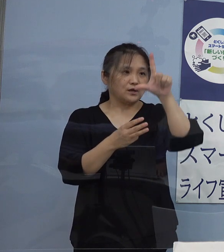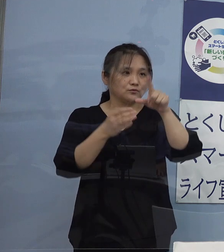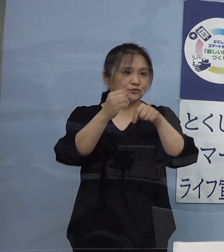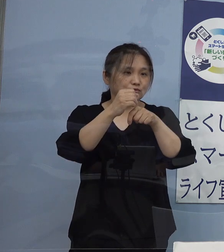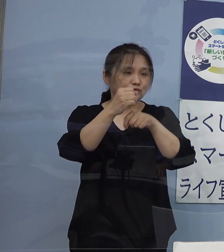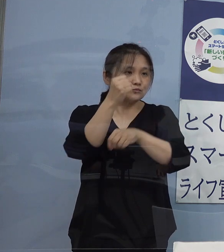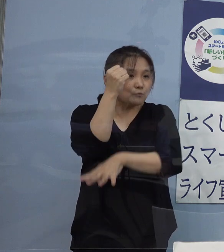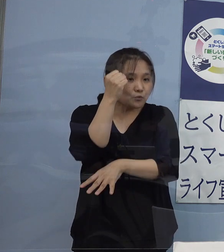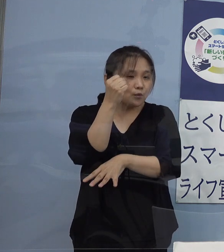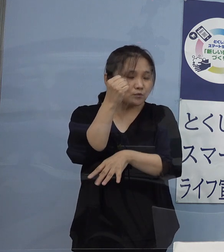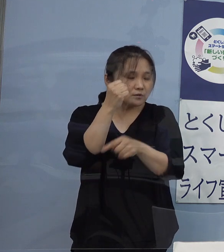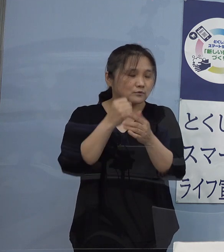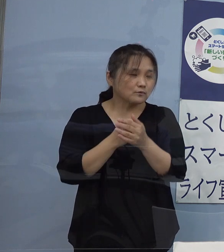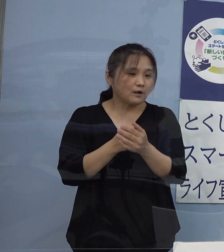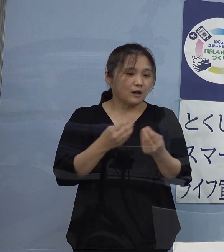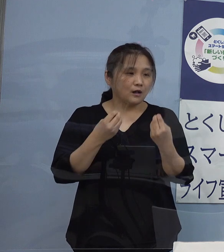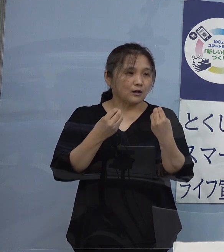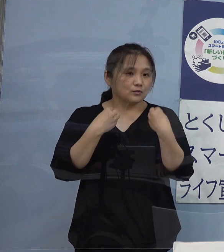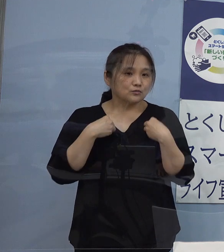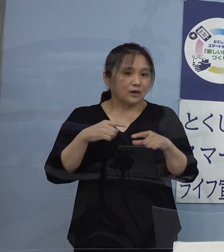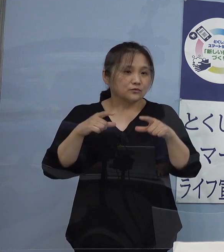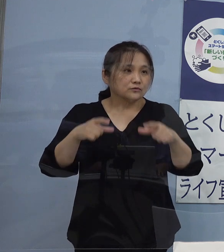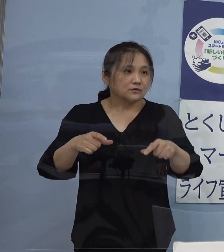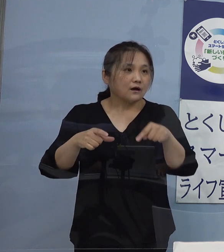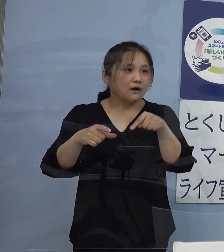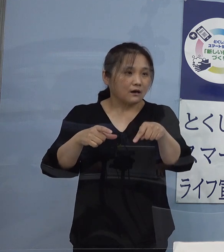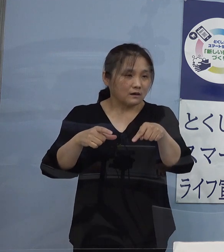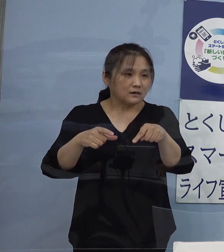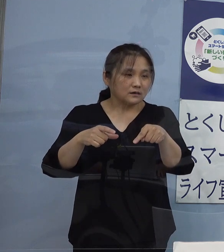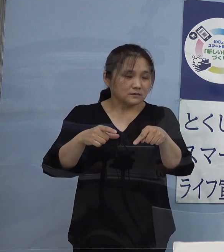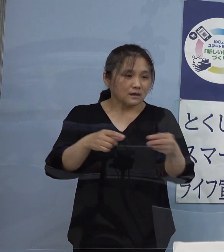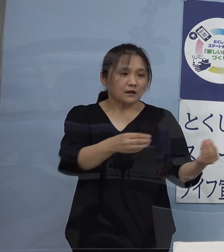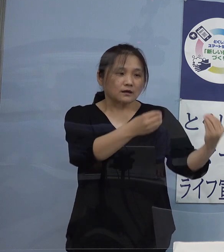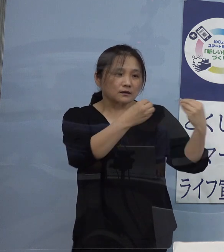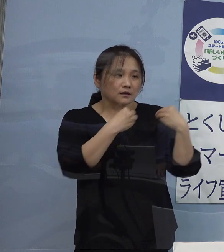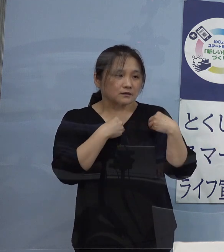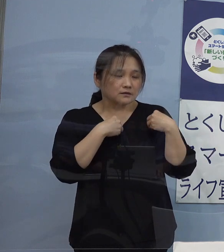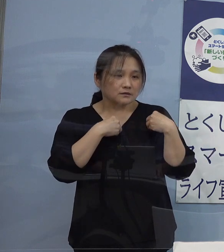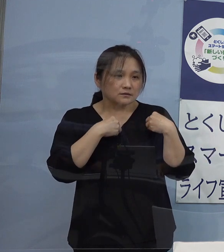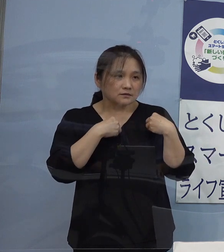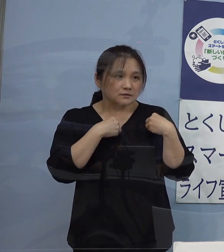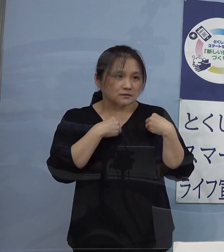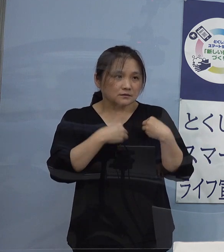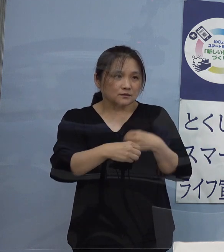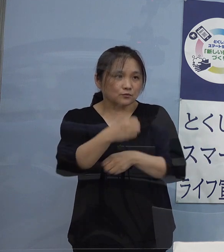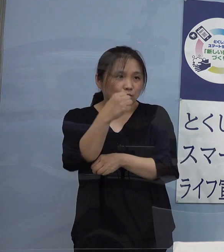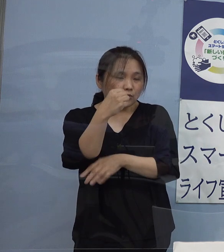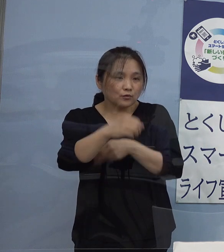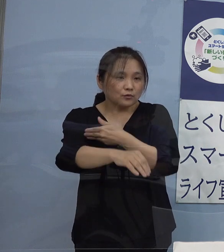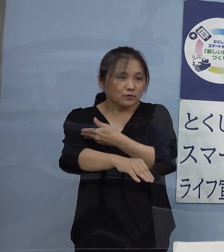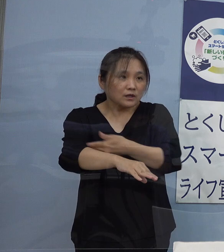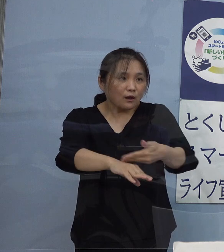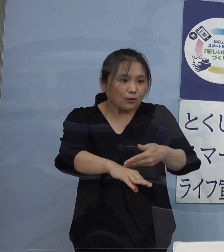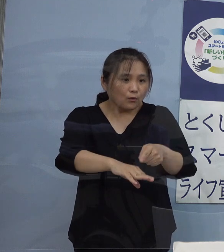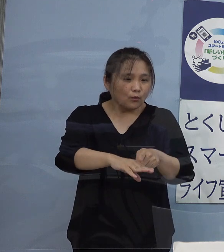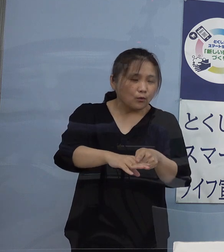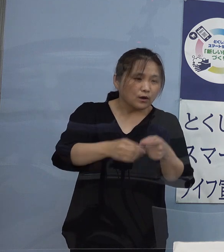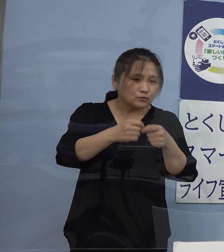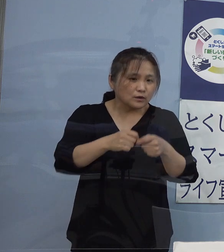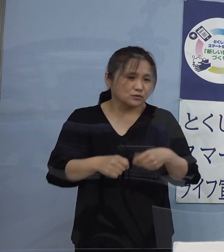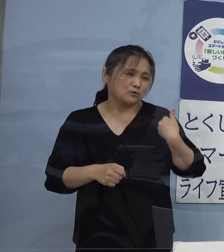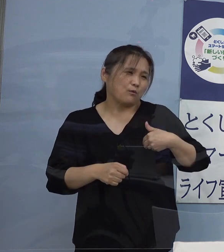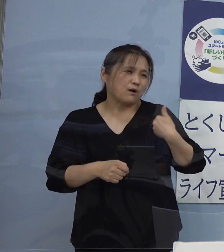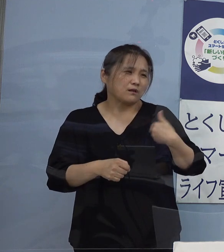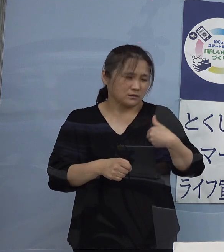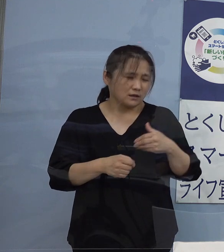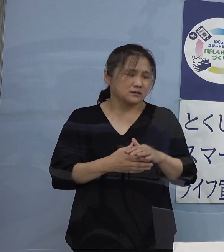て感染経路っていうのが現段階で分かってないと思うんですけれども、そのことに関してはどのように。 まあ、全